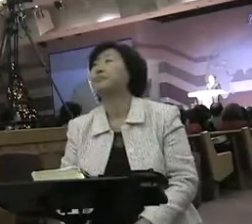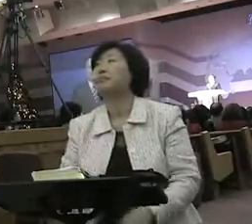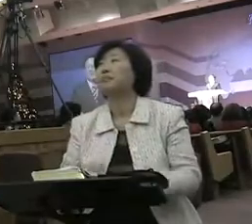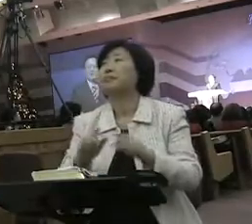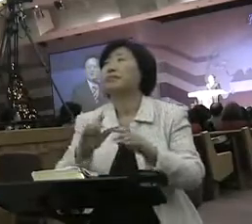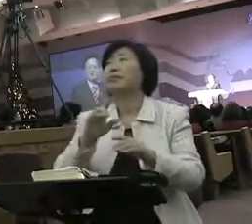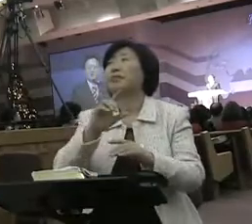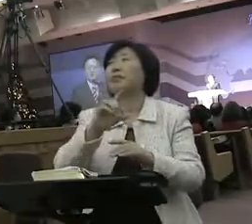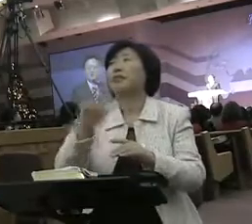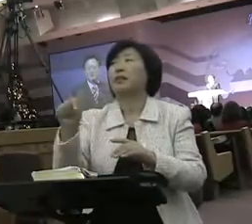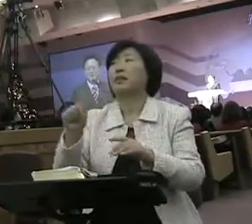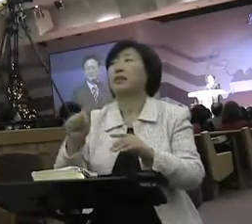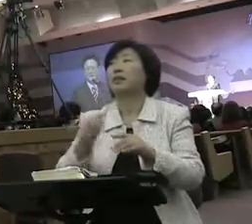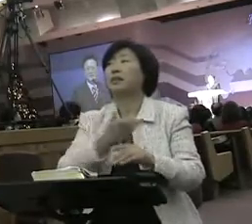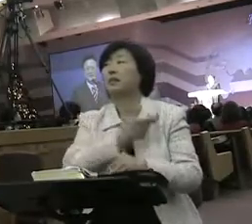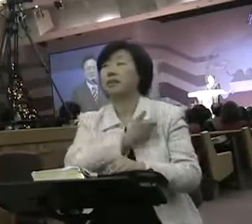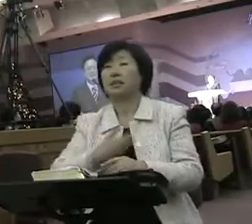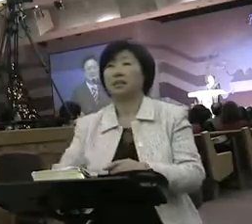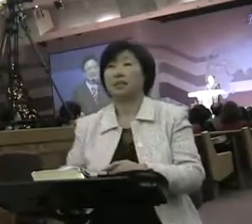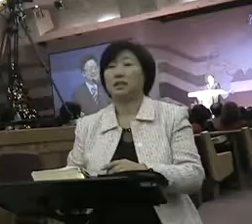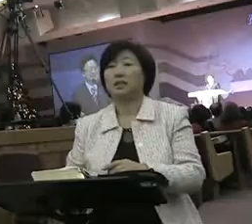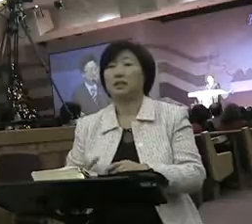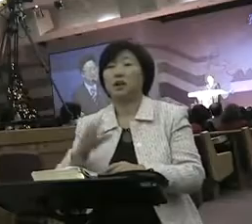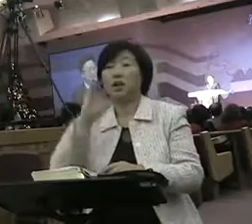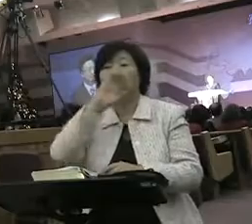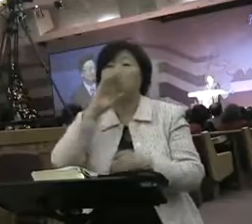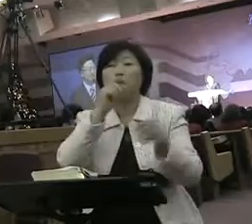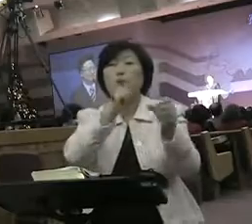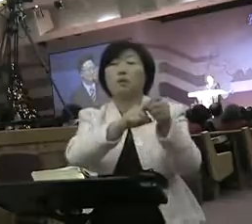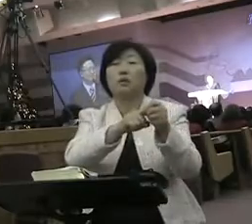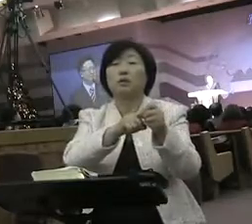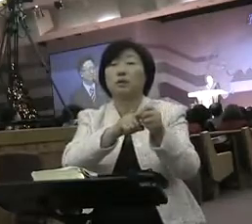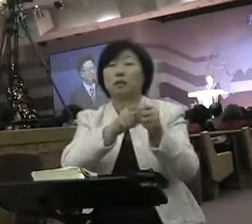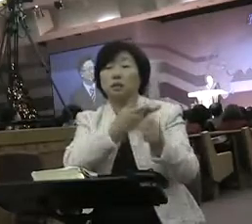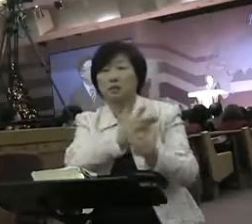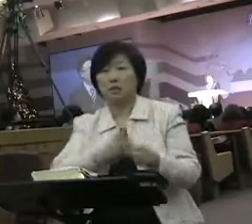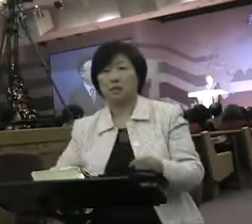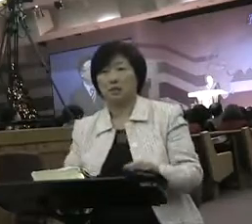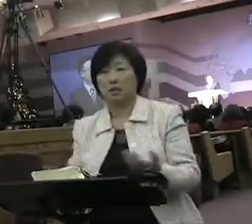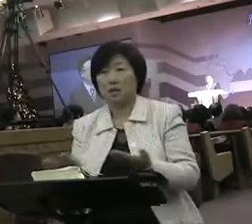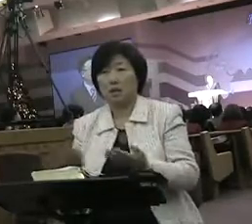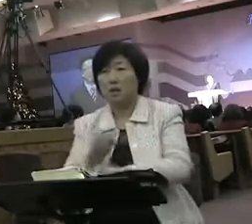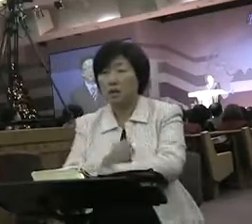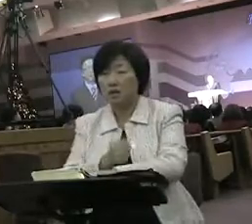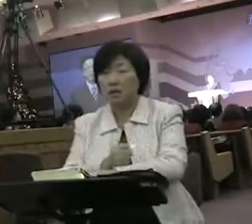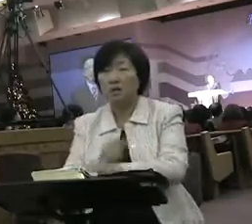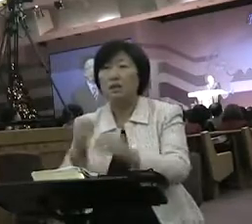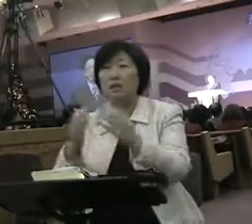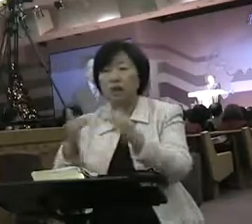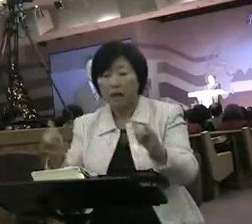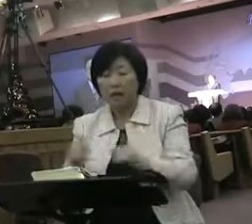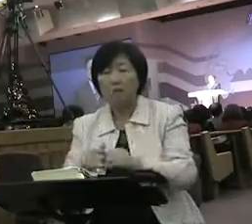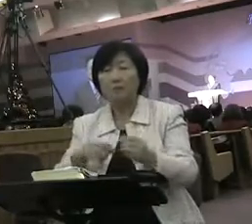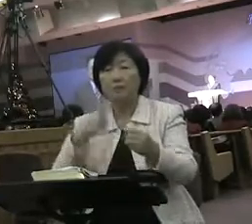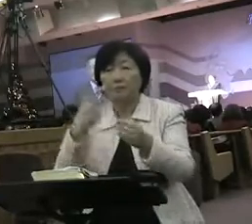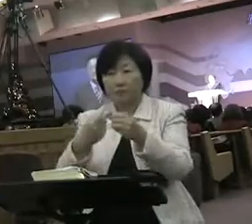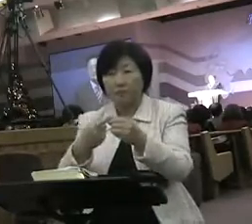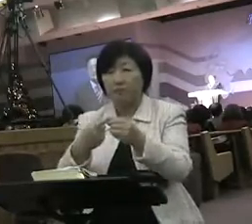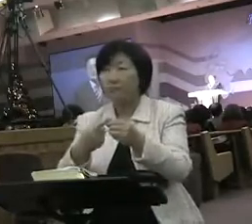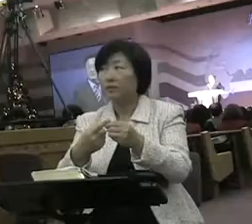저희 교회 제자훈련의 목적이 두 가지입니다. 제자훈련 사역훈련 하신 분들 첫 시간에 서론